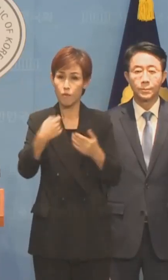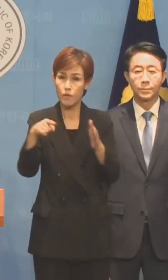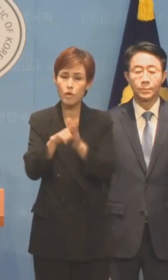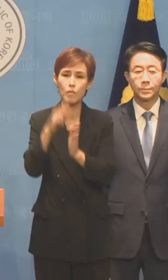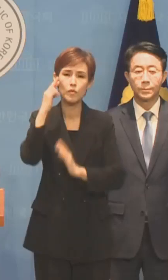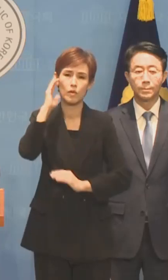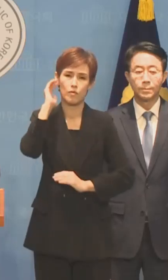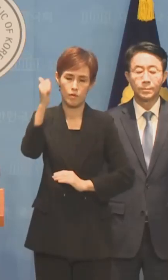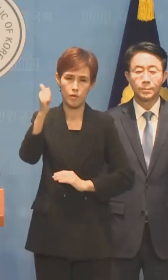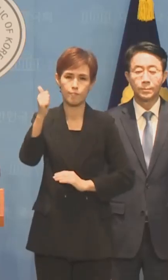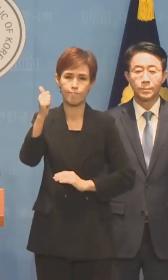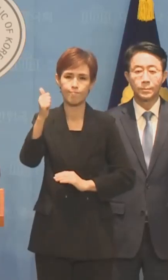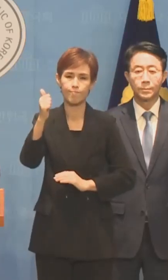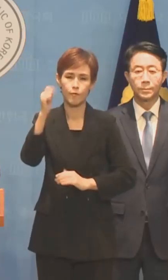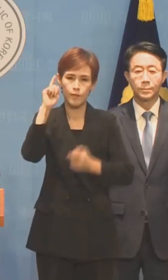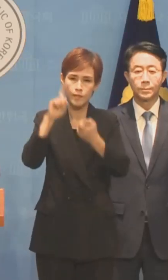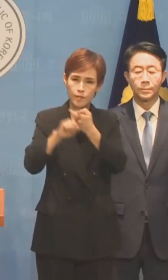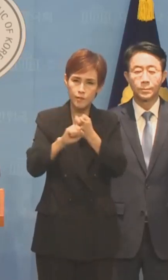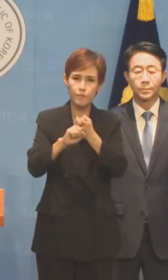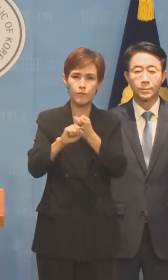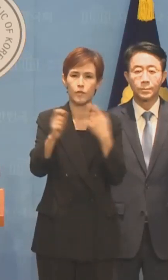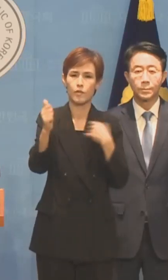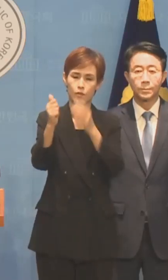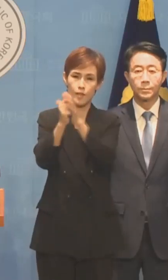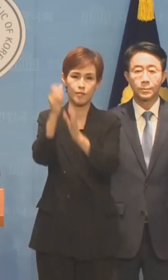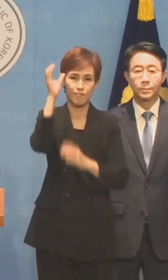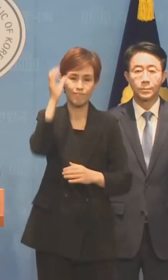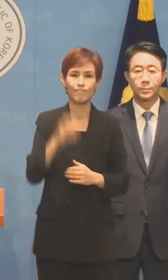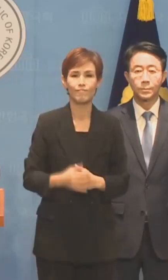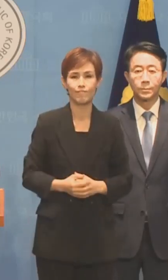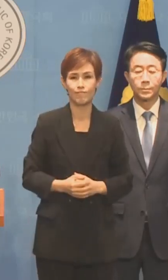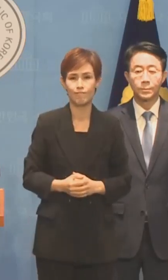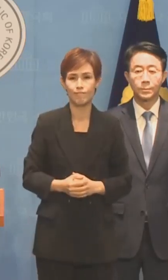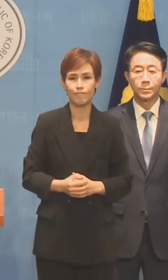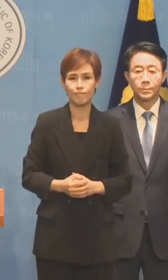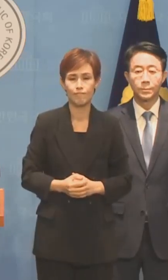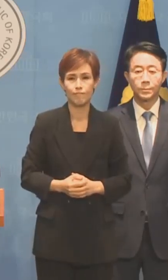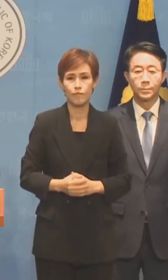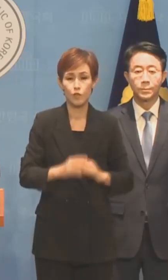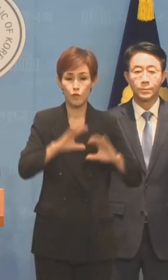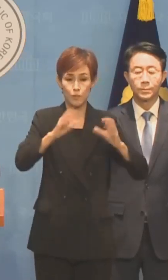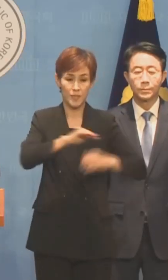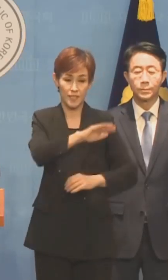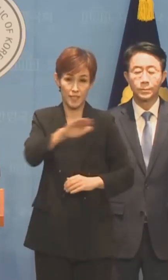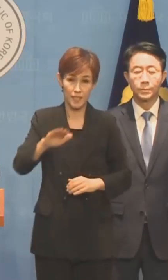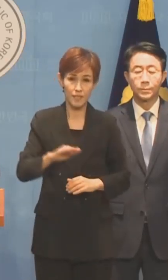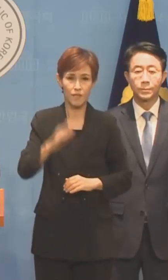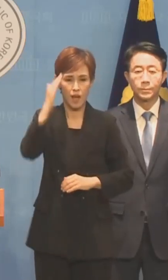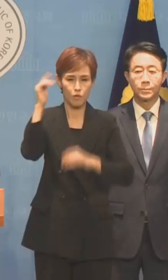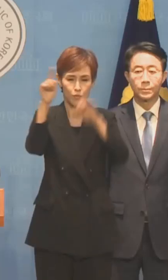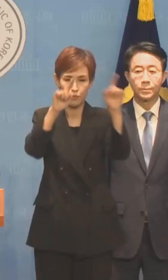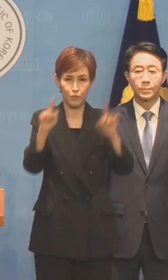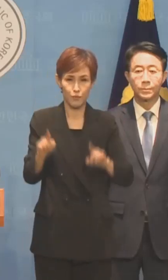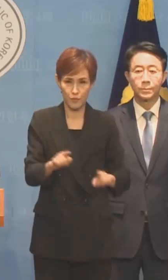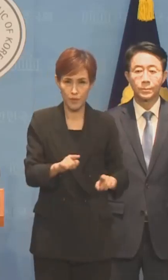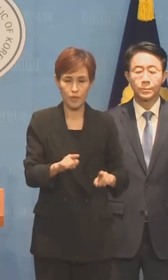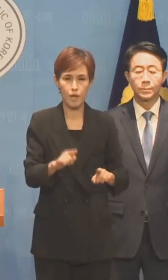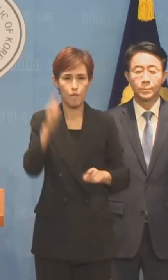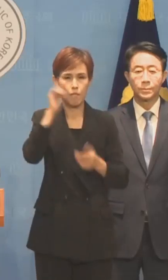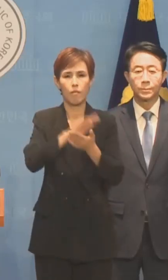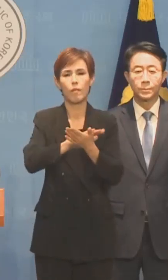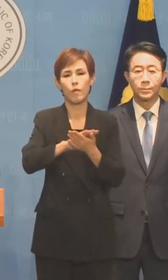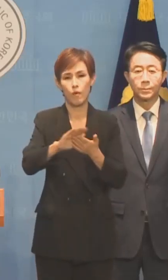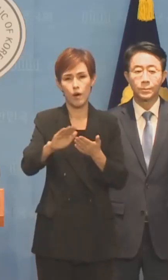대통령의 적극적인 관심과 역할을 기대한다. 특히 우리 국민은 한반도의 항구적